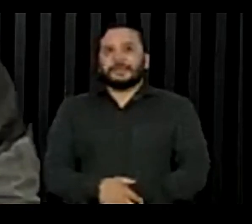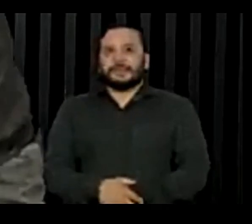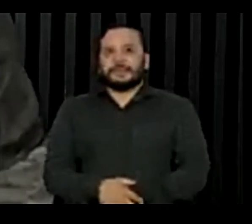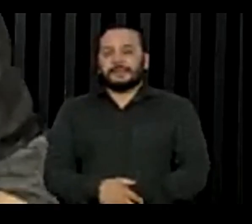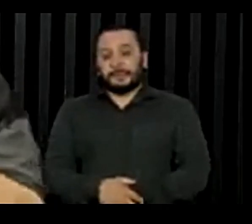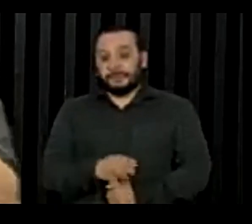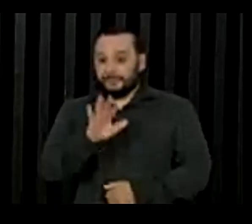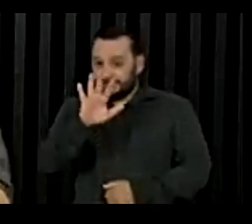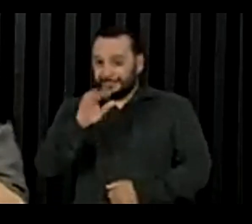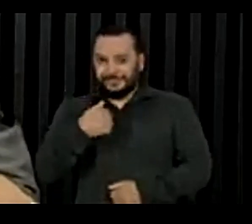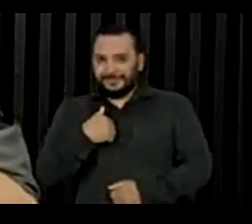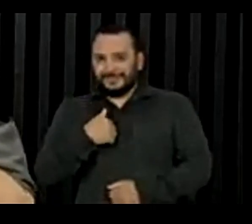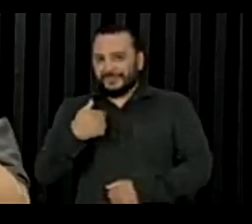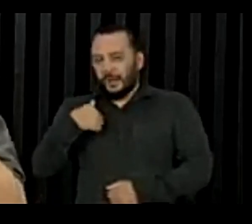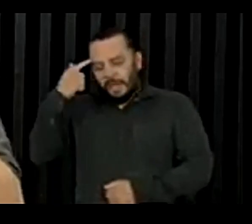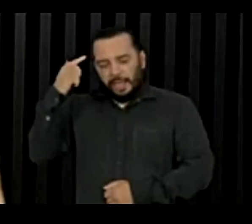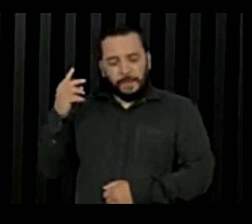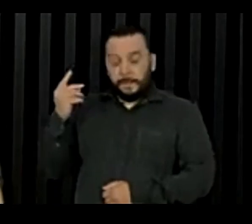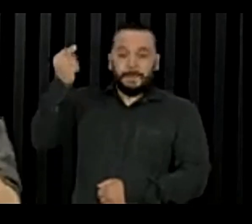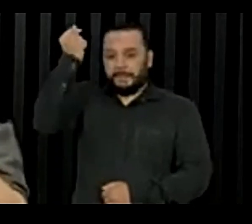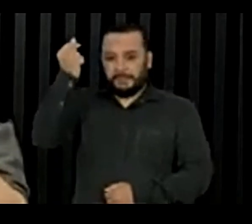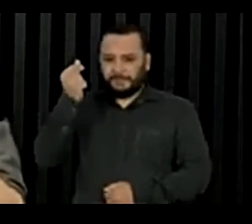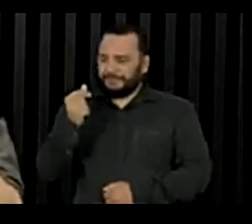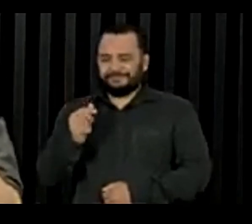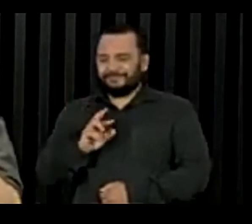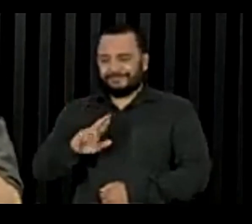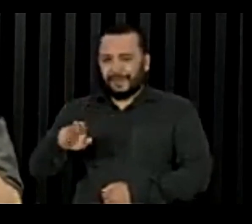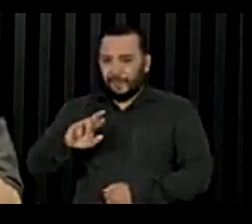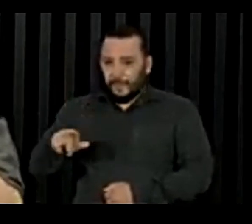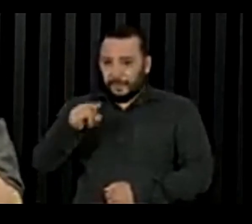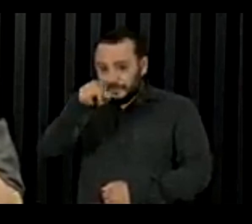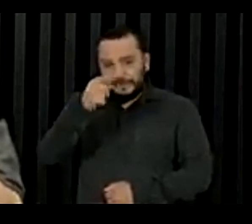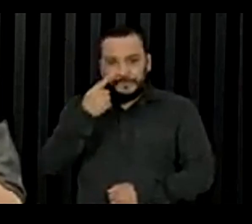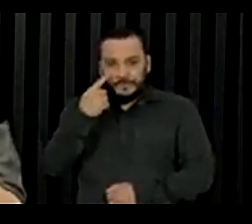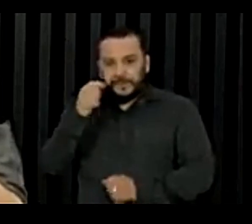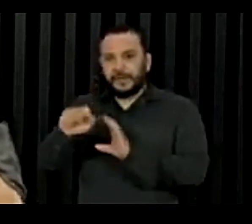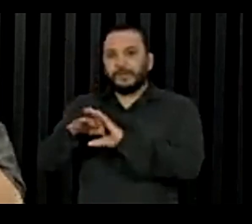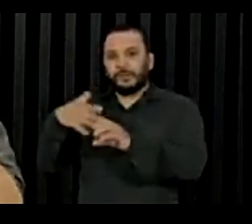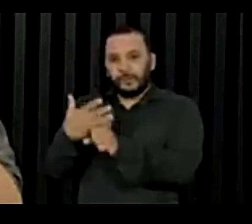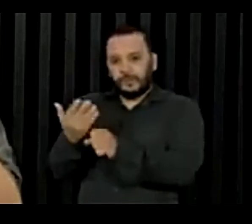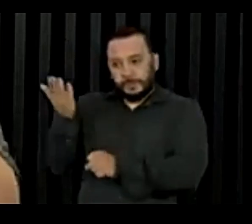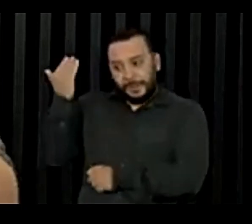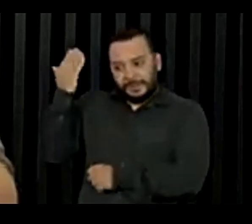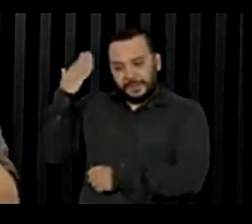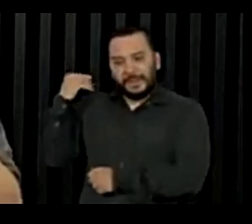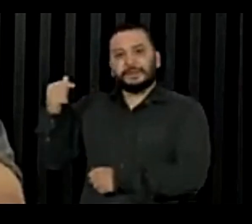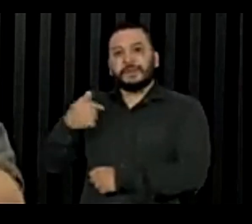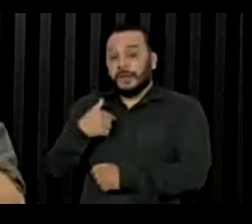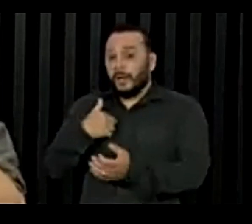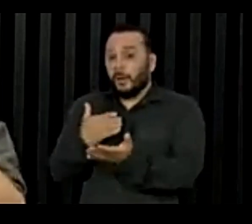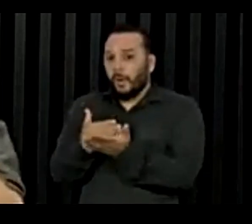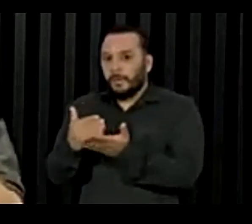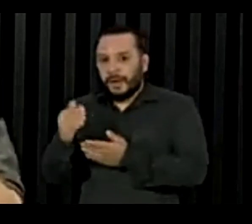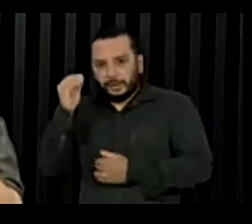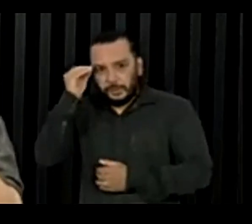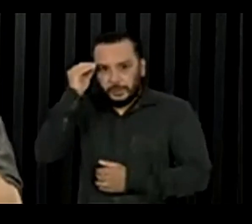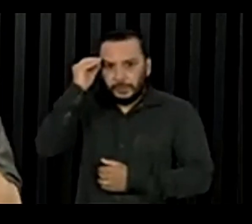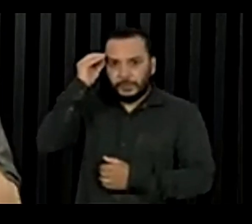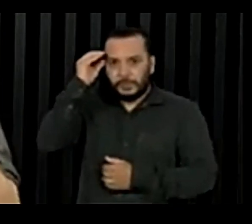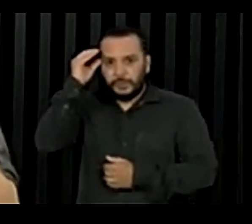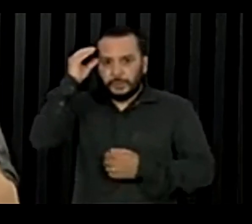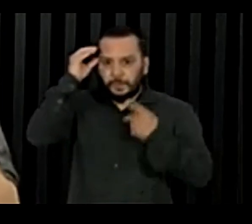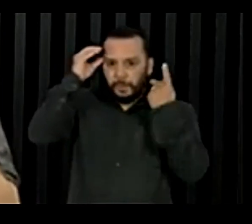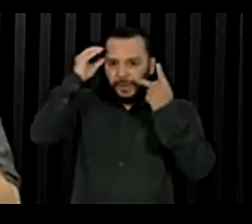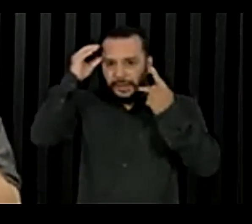Não houve exatamente um gatilho. Na verdade, se você acompanha o meu canal no passado, eu começo a me politizar um pouco mais por meados